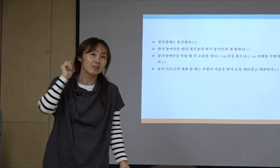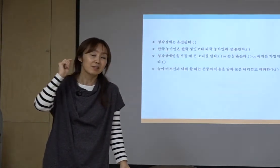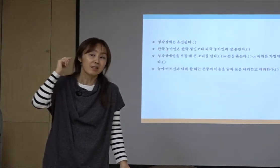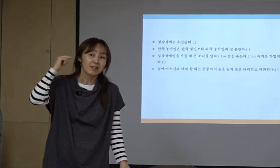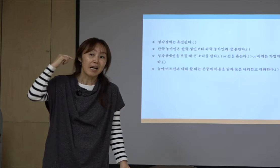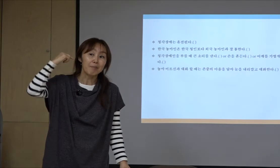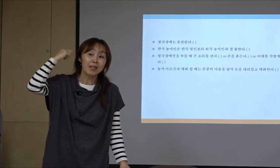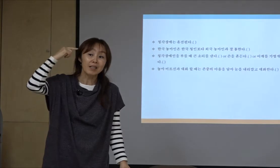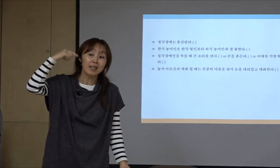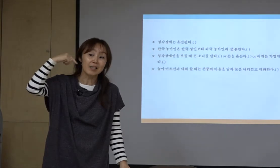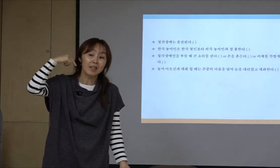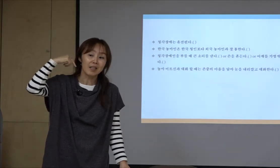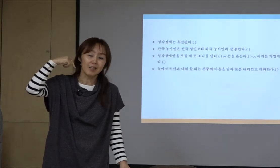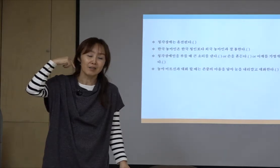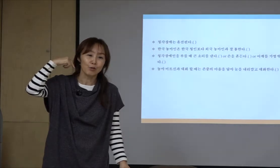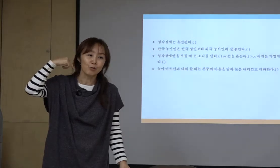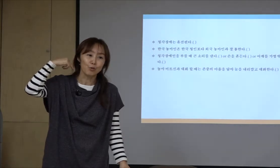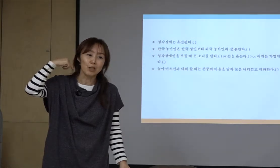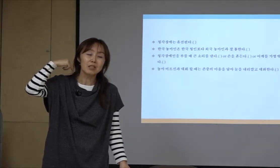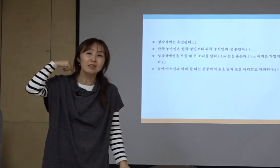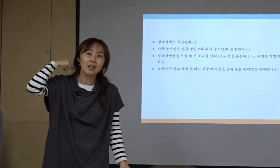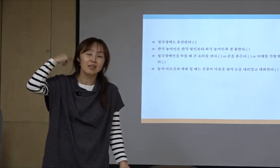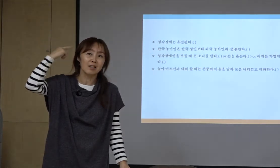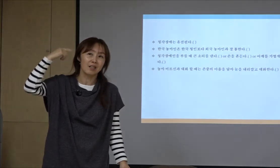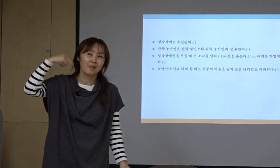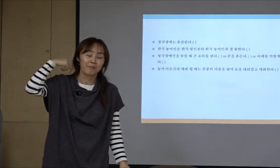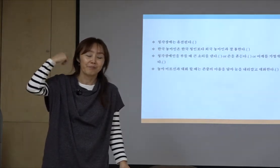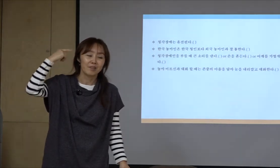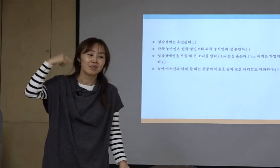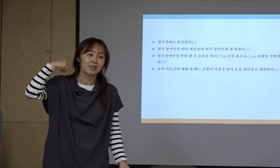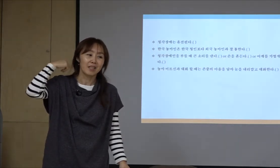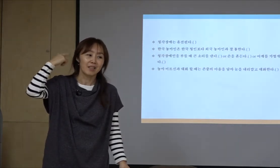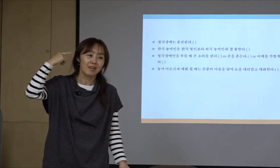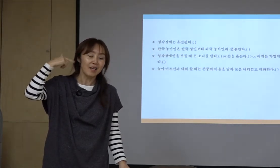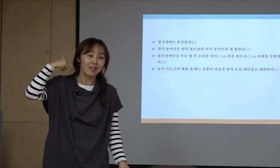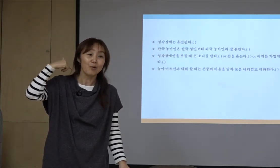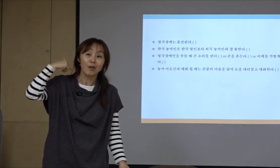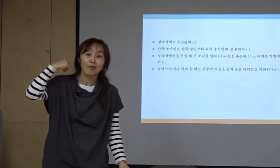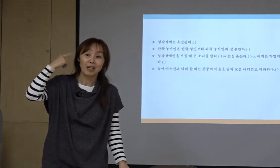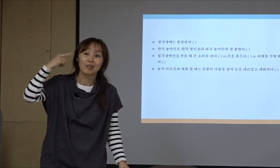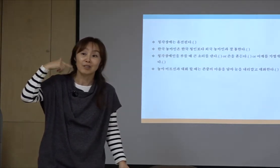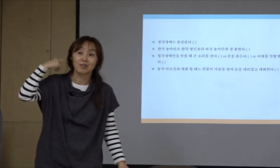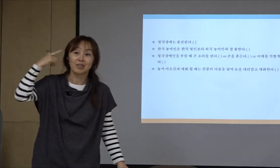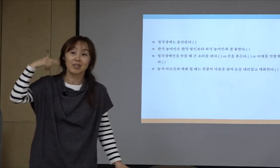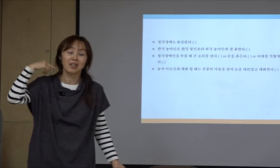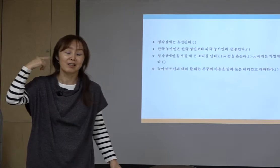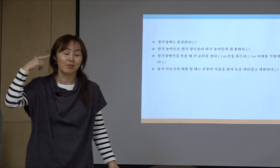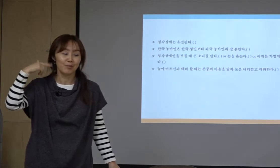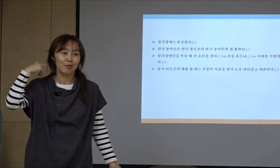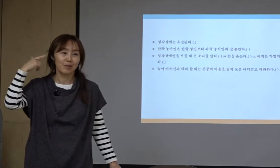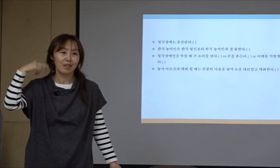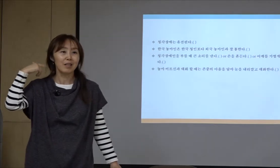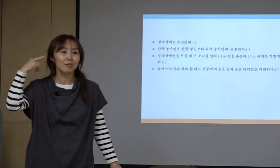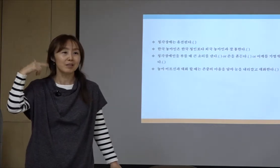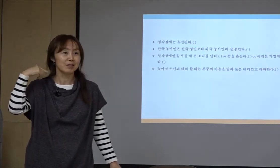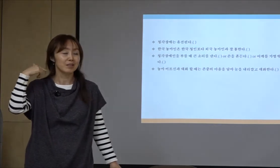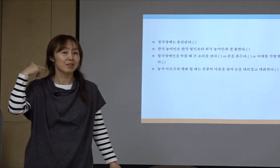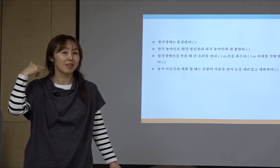그 달팽이관에 저도 최근에 이제 들은 얘기인데 인공아우 관련해서 이제 얘기 상담을 하다 들은